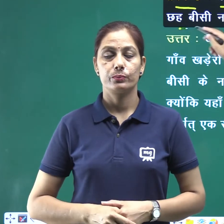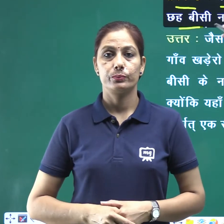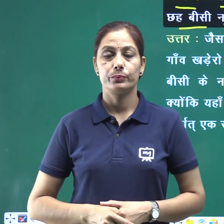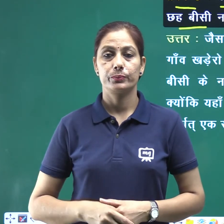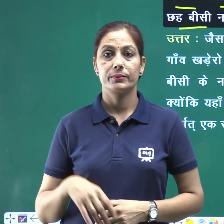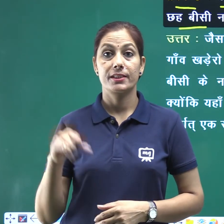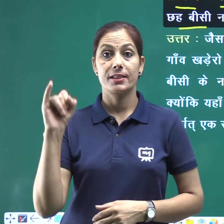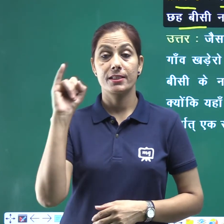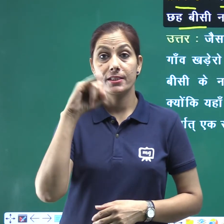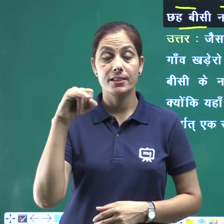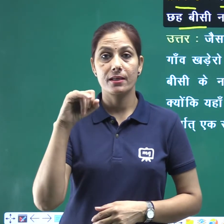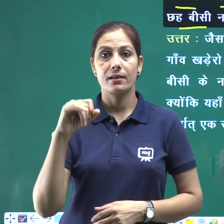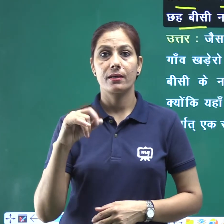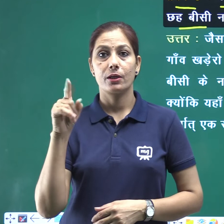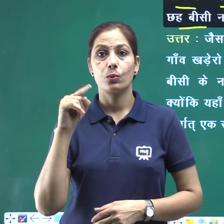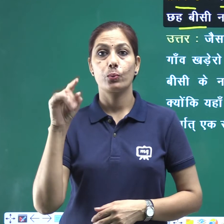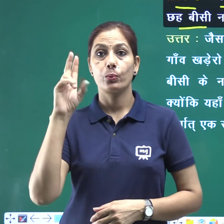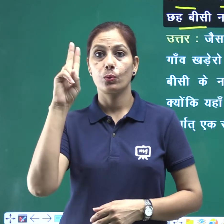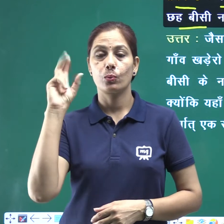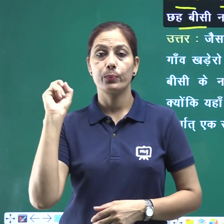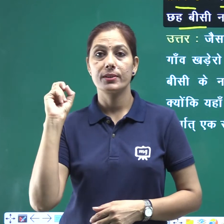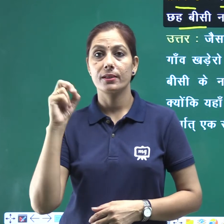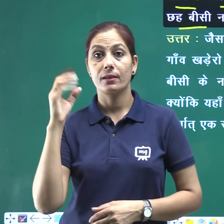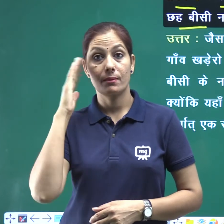6 BC नाम से जानते हैं?